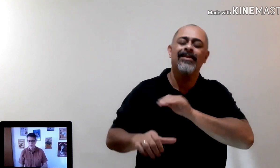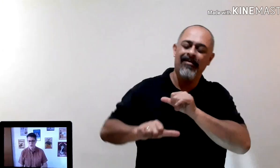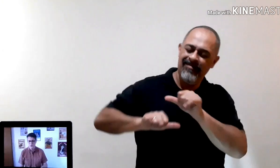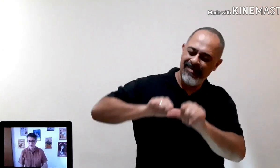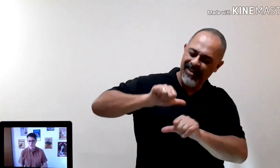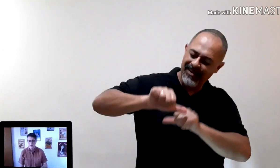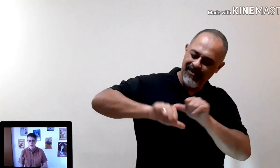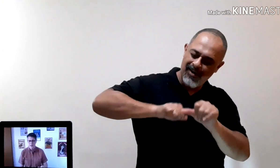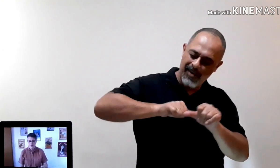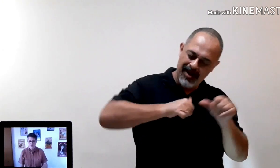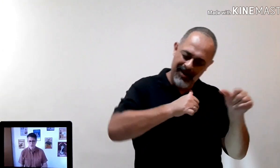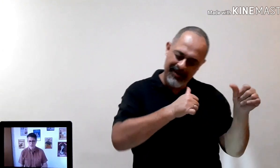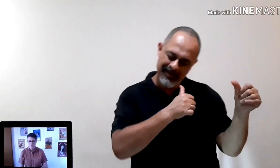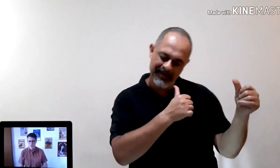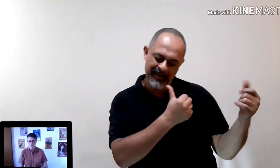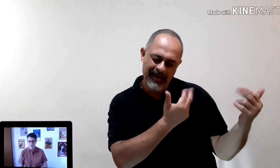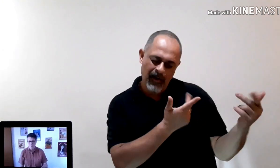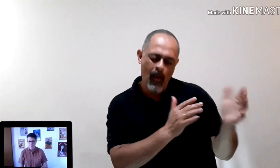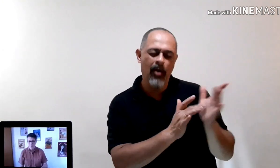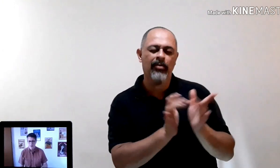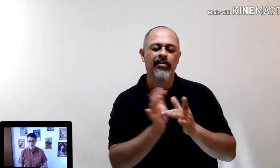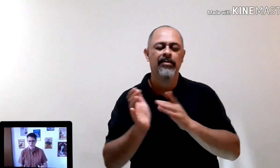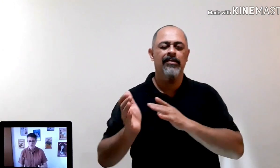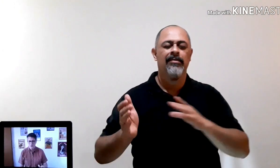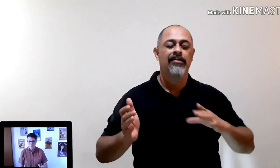pessoa do Senhor Jesus, que é o nosso exemplo